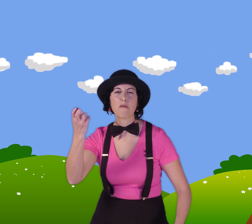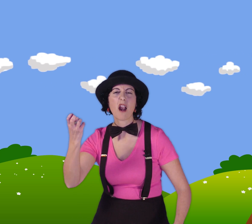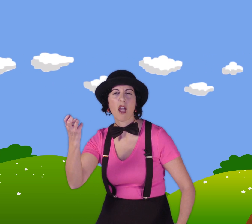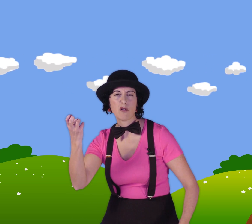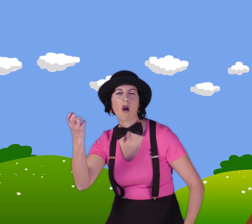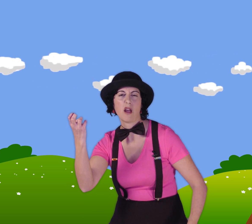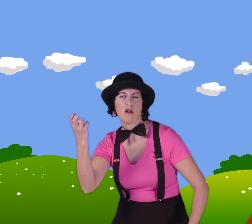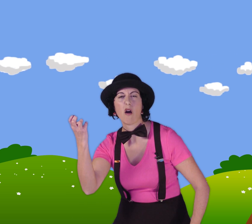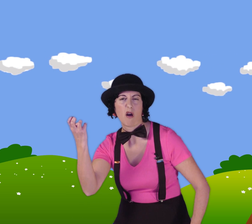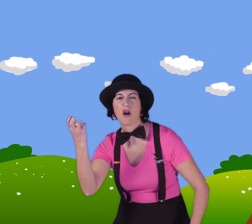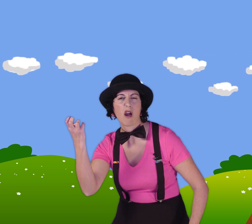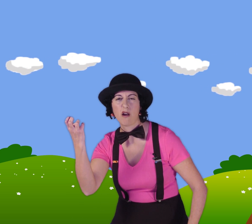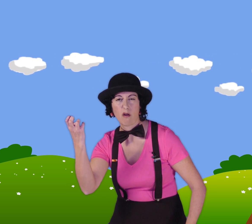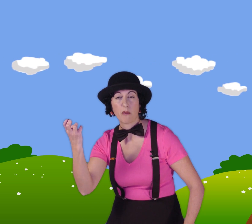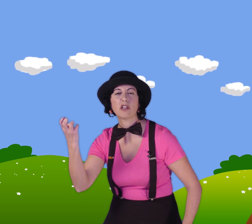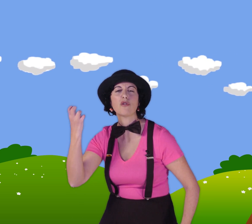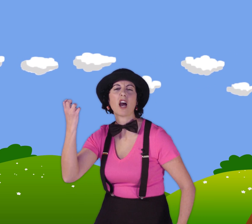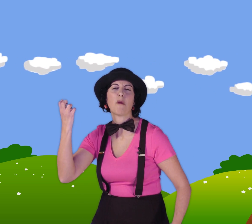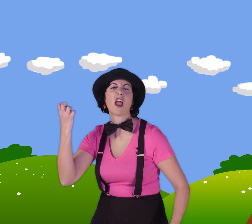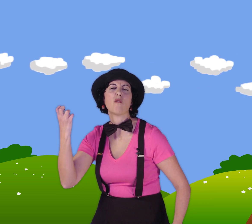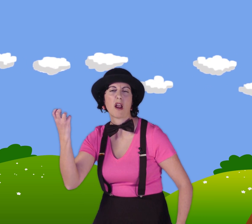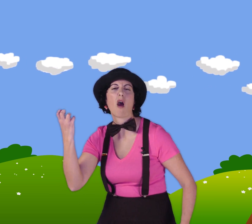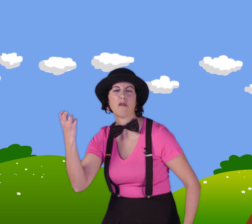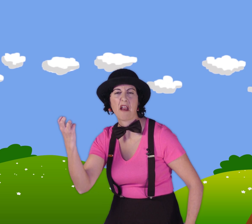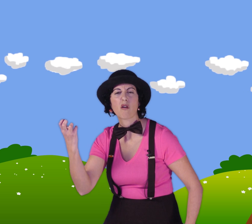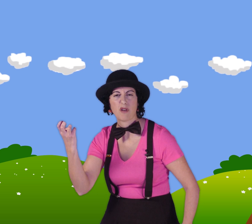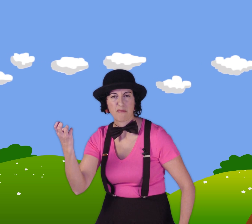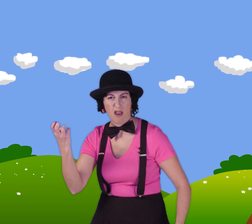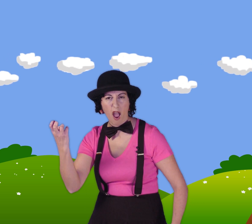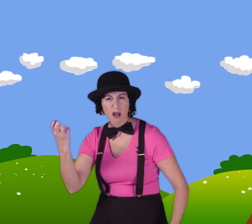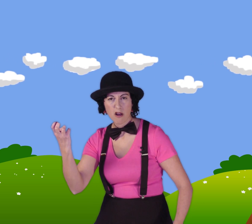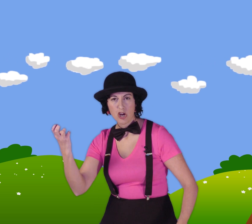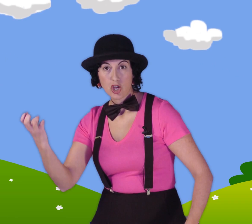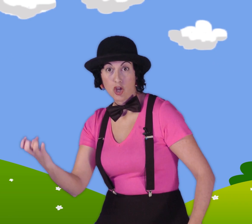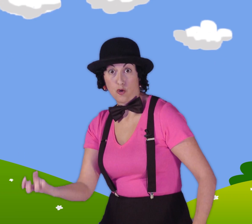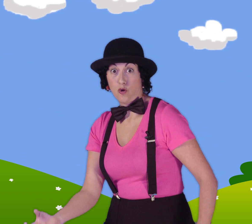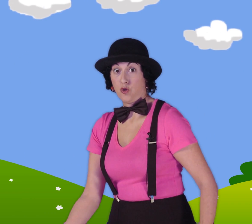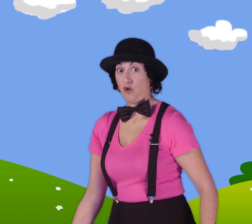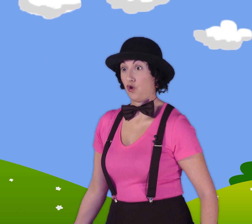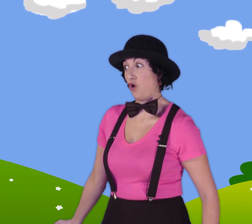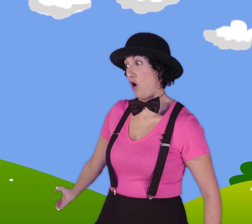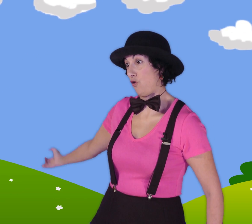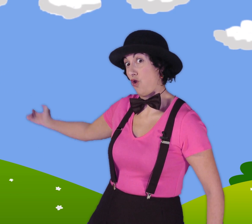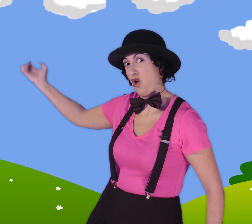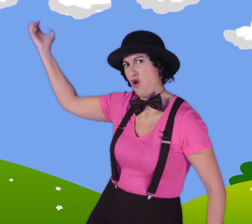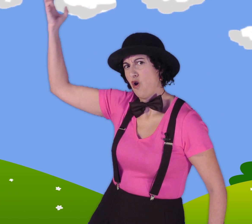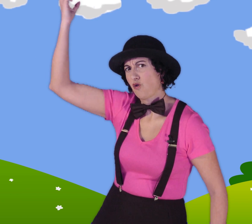piedra lejos. A ver si tú llegas más lejos que una piedra. Entonces el gigante